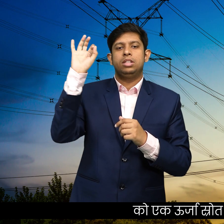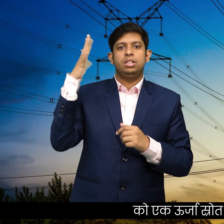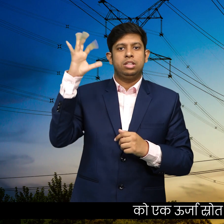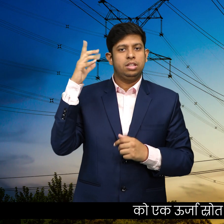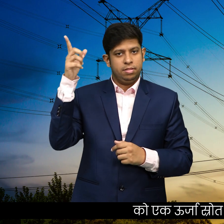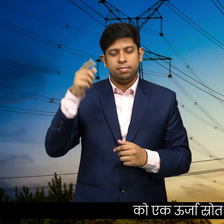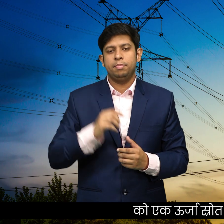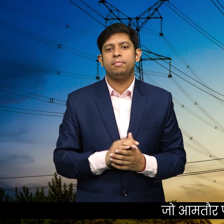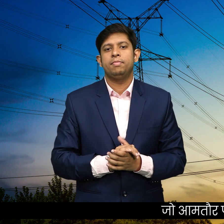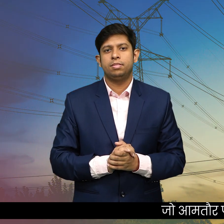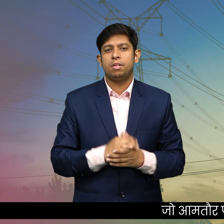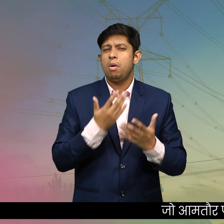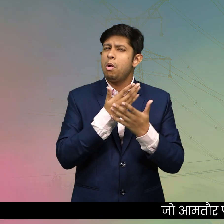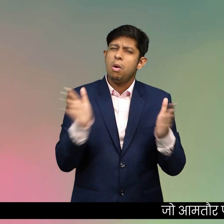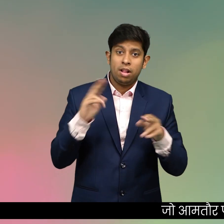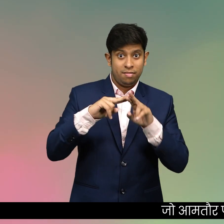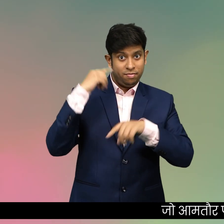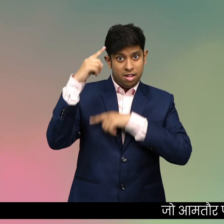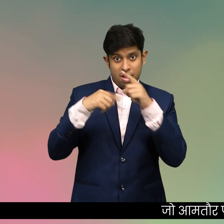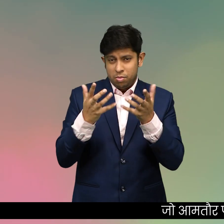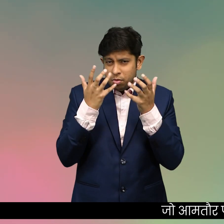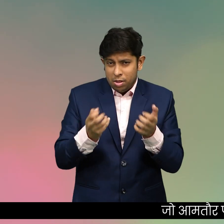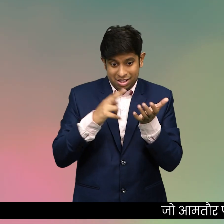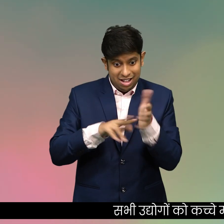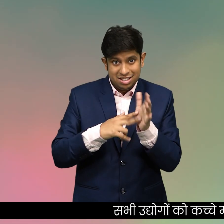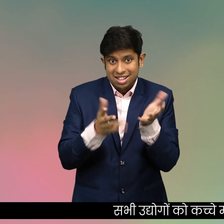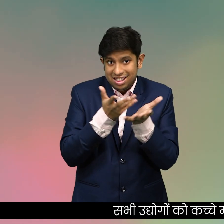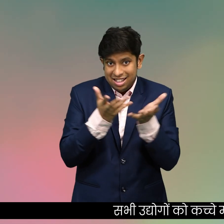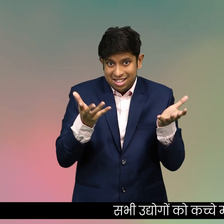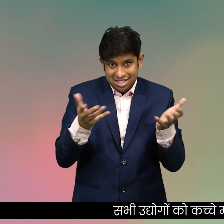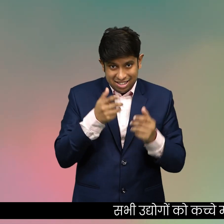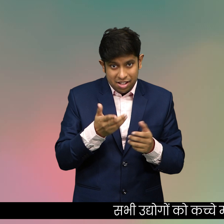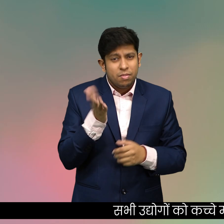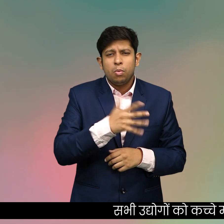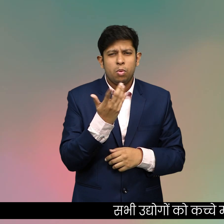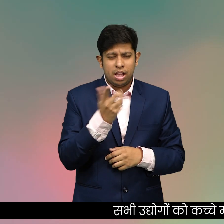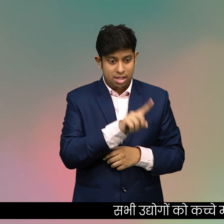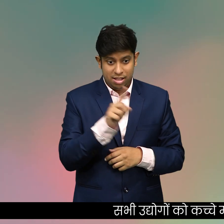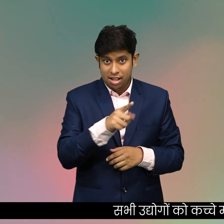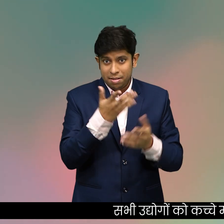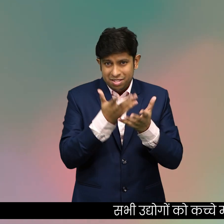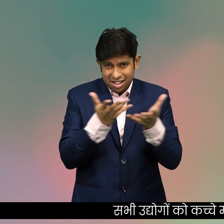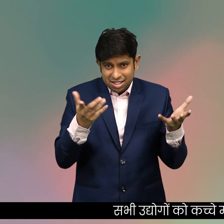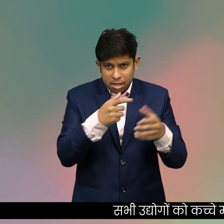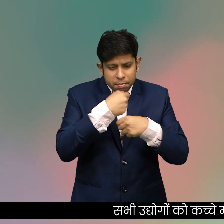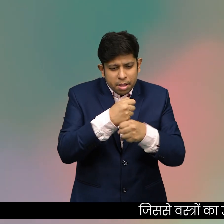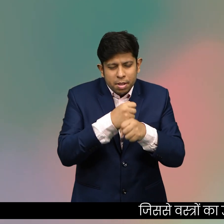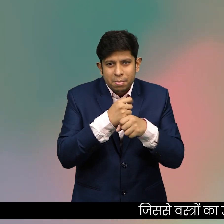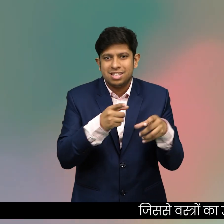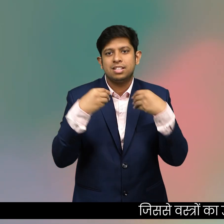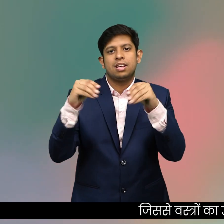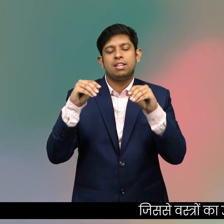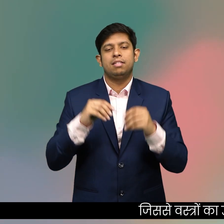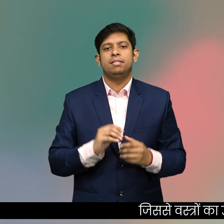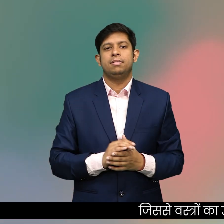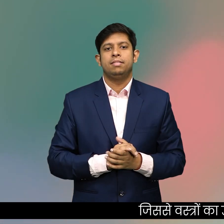की आवश्यकता होती है जो आमतौर पर बिजली होती है। सभी उद्योगों को कच्चे माल की आवश्यकता होती है